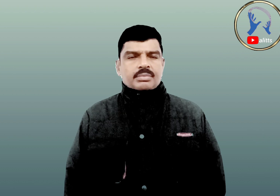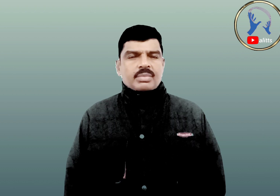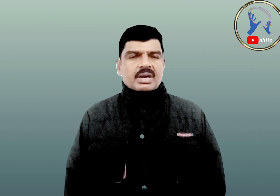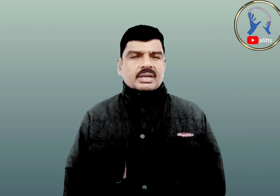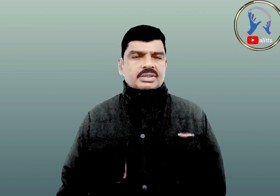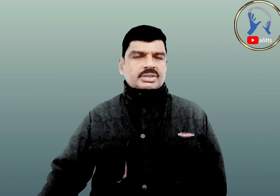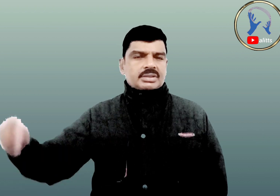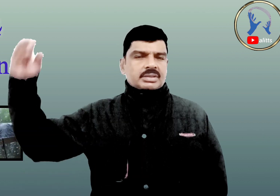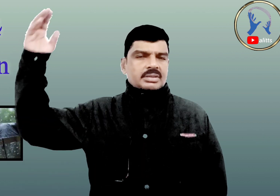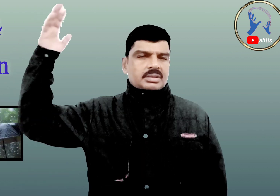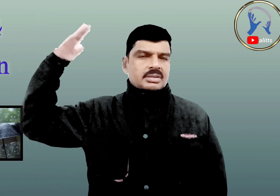बारिश।